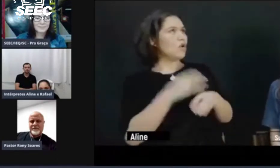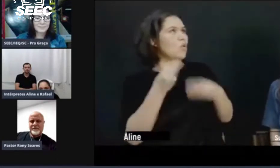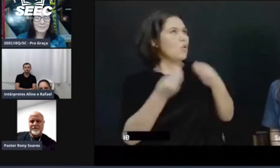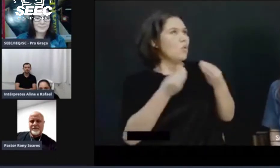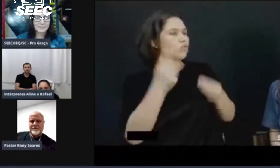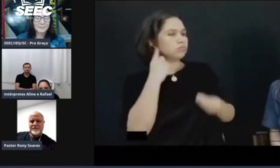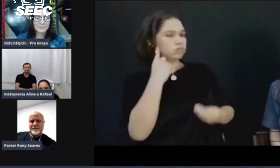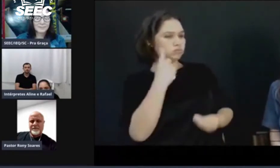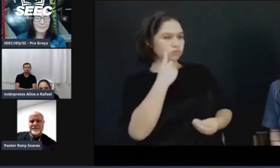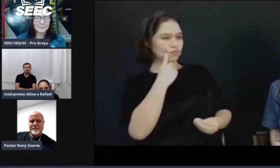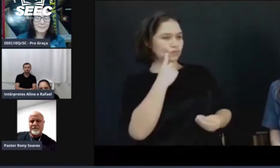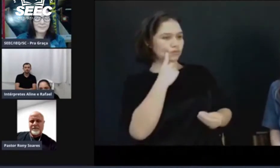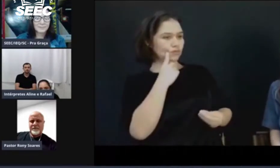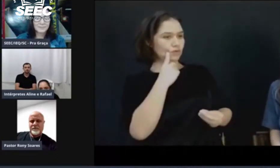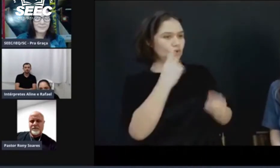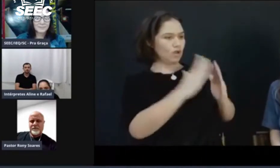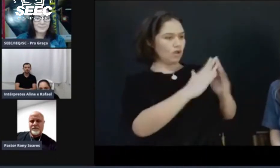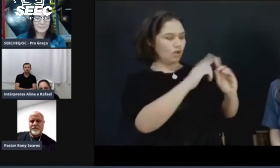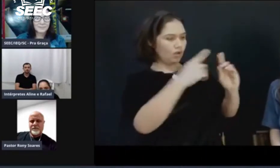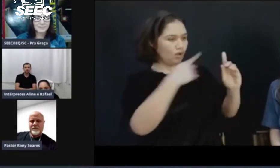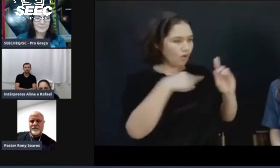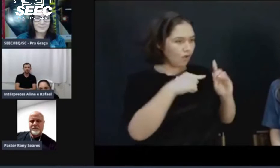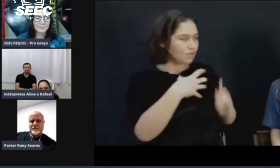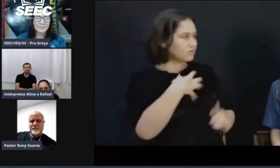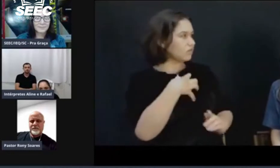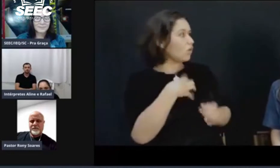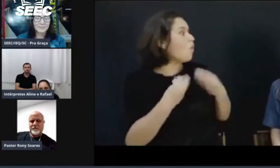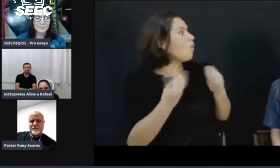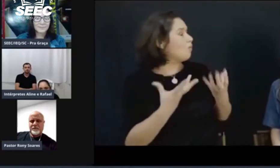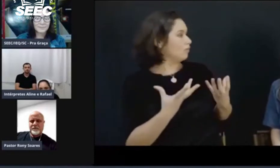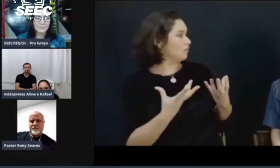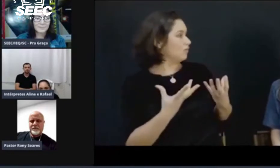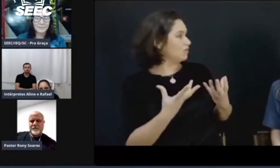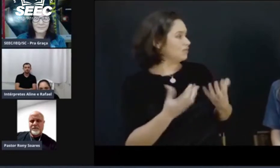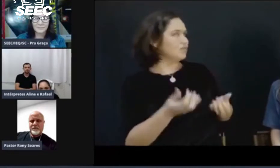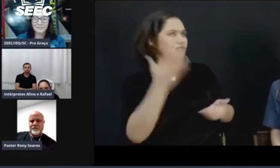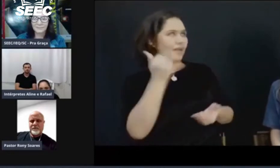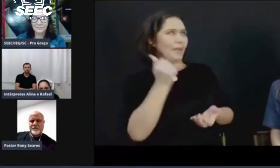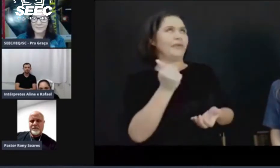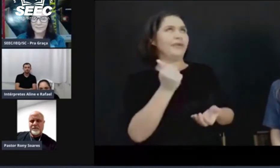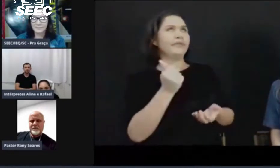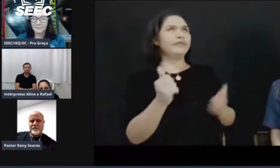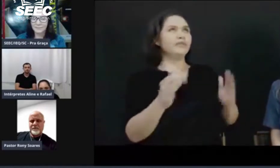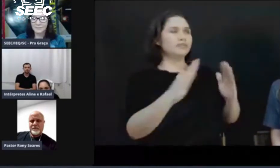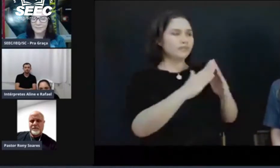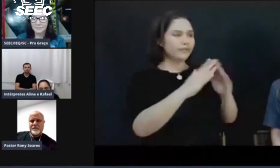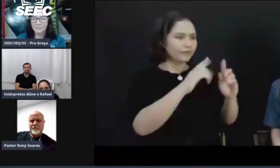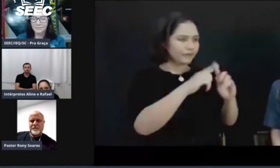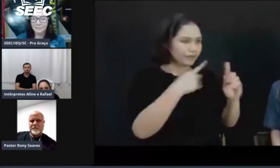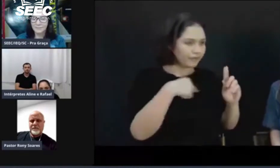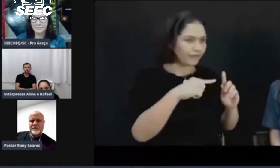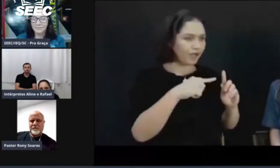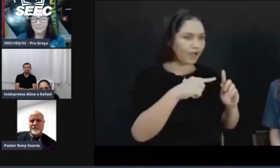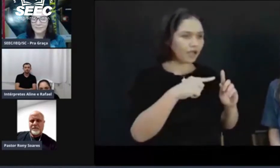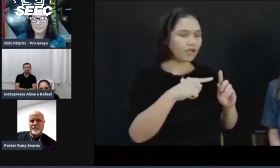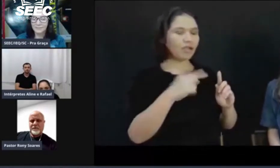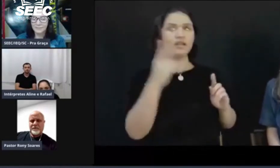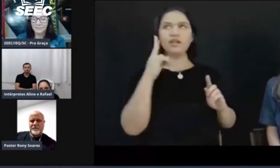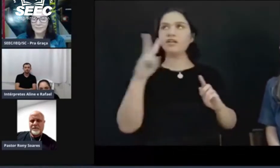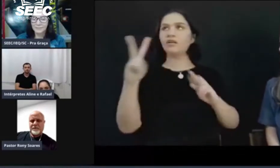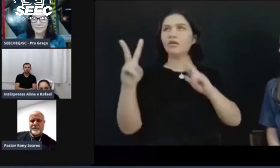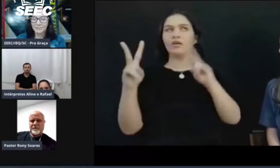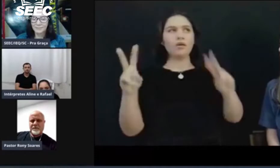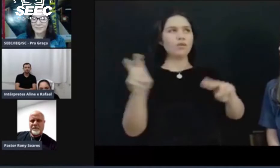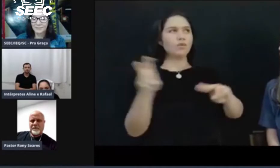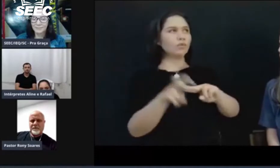Agora a gente vai conversar um pouquinho de como que o surdo se sente quando ele chega na igreja. Qual é a sensação que ele tem? Quando ele chega